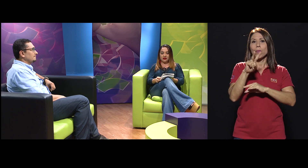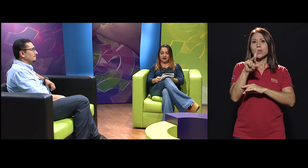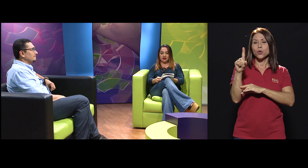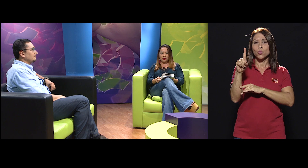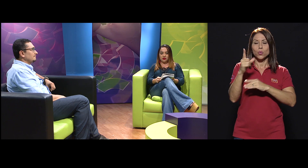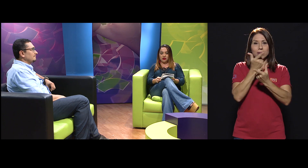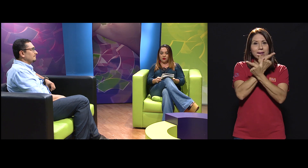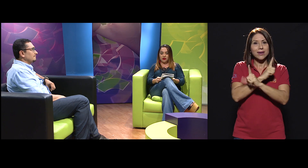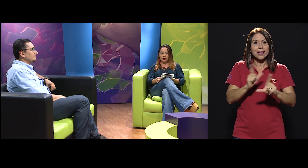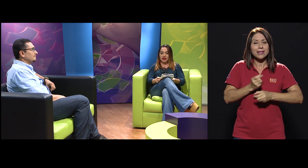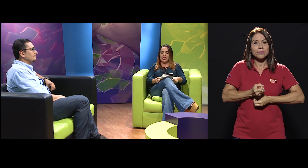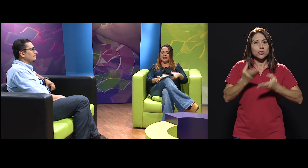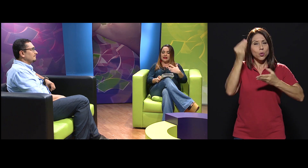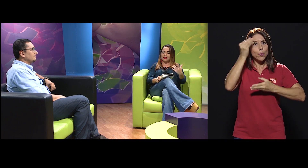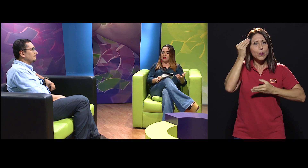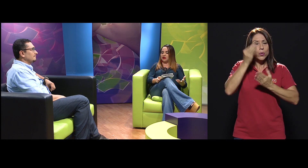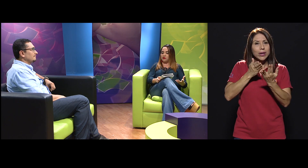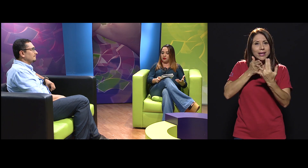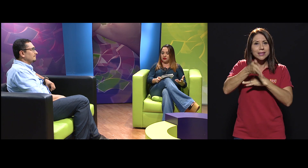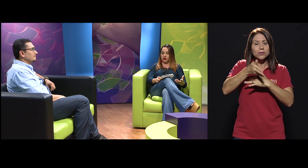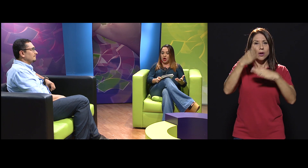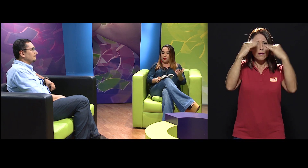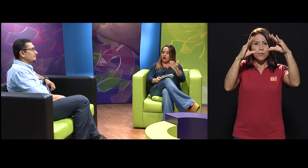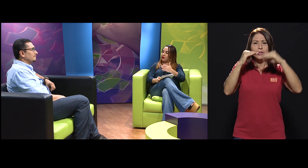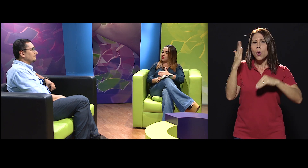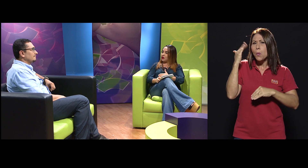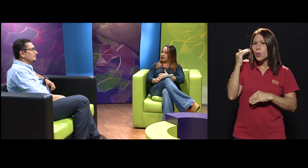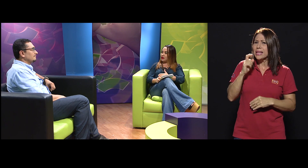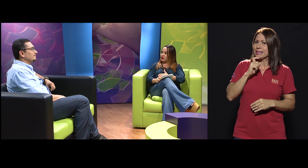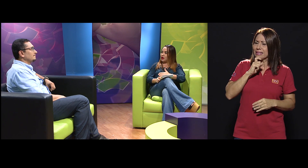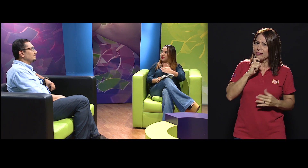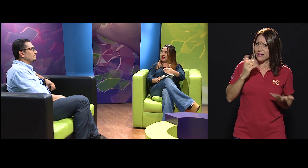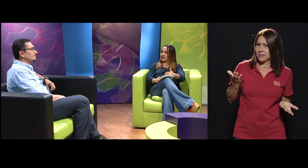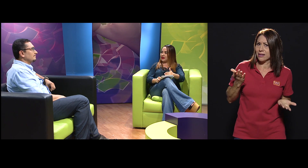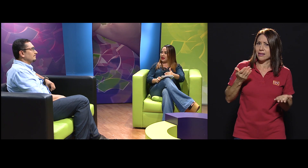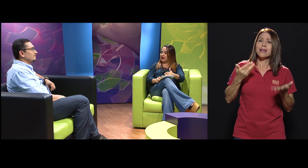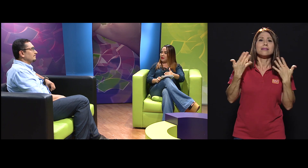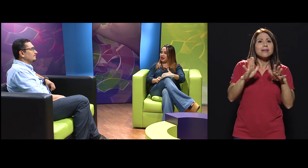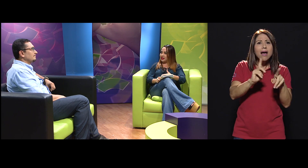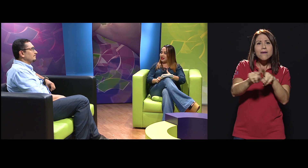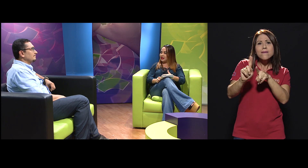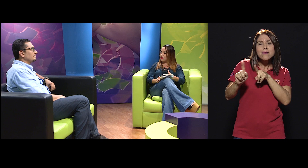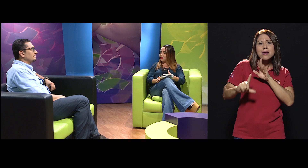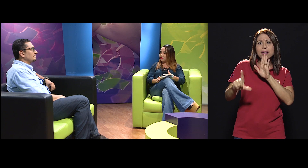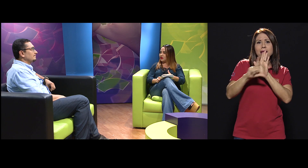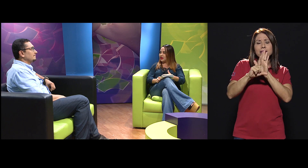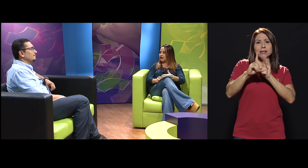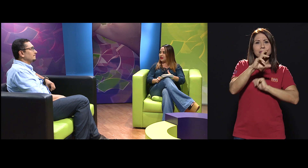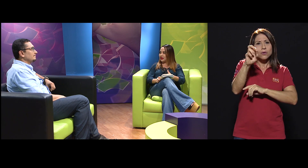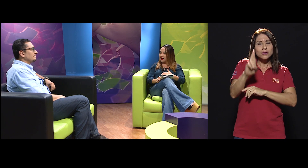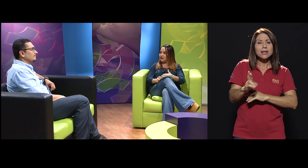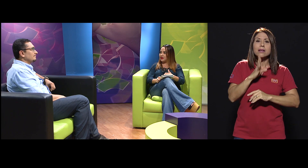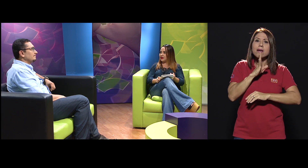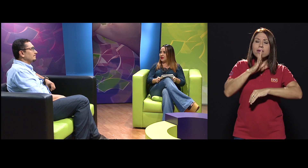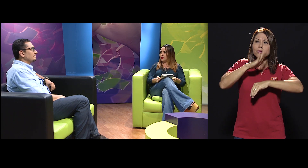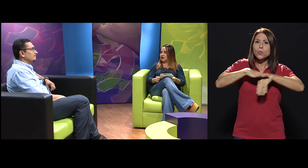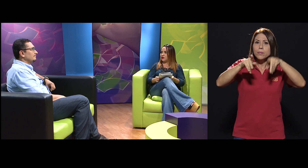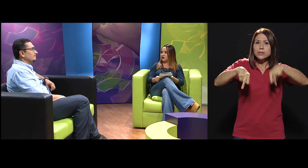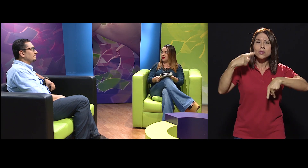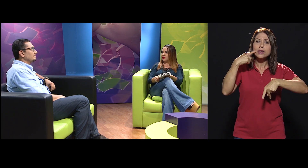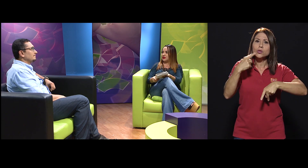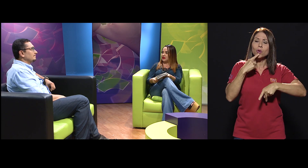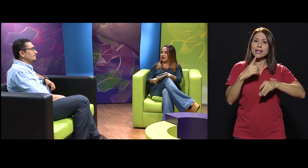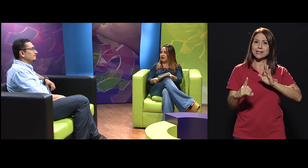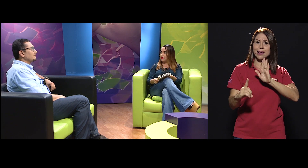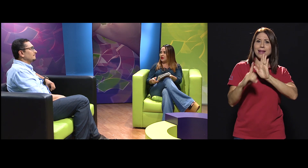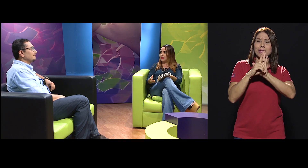21 de libertad de expresión y de opinión y de acceso a la información. ¿Por qué ha costado tanto que, a pesar de que en varias legislaciones nacionales se habla del derecho de las